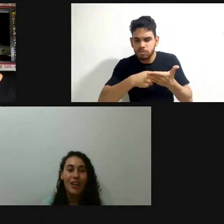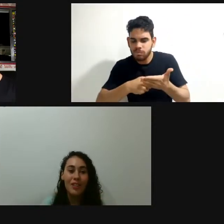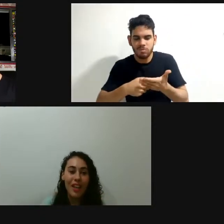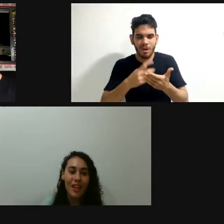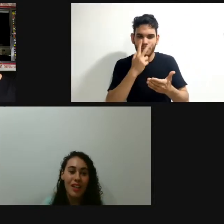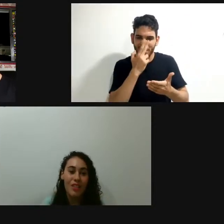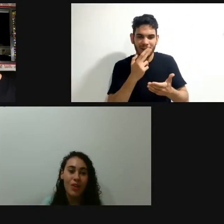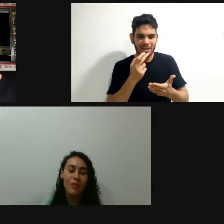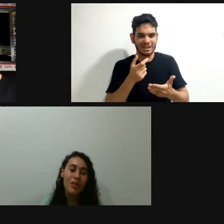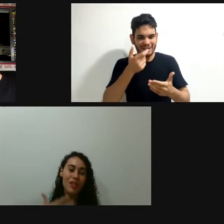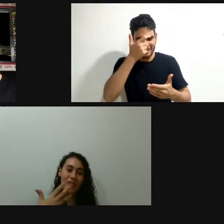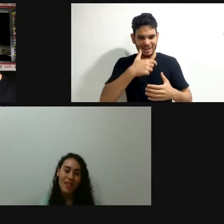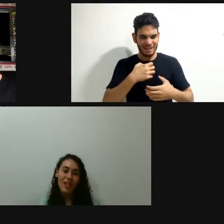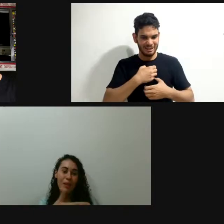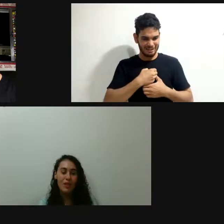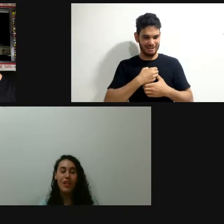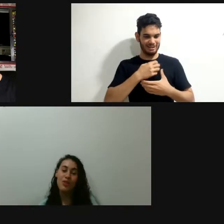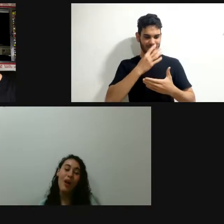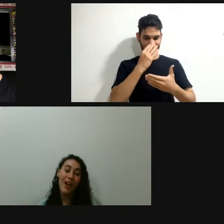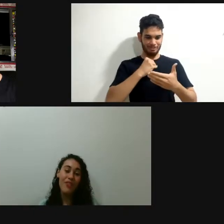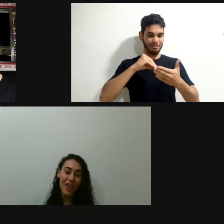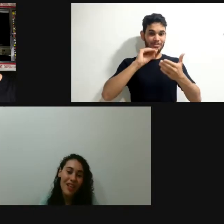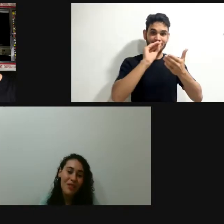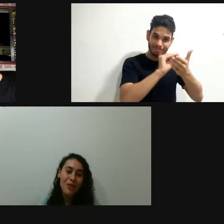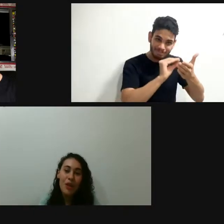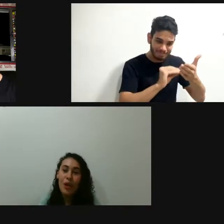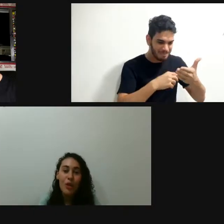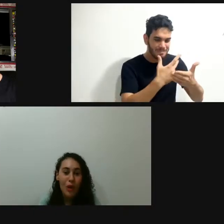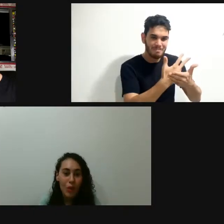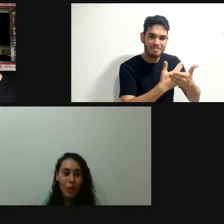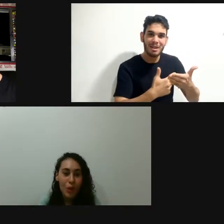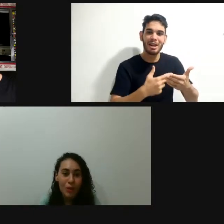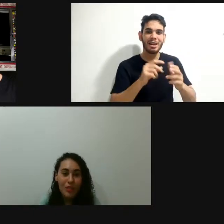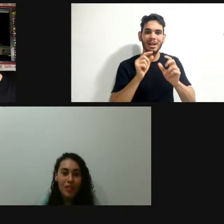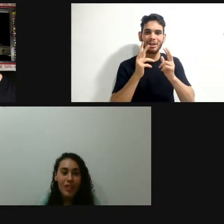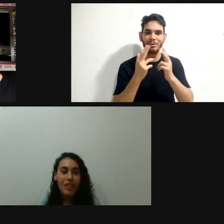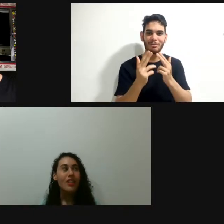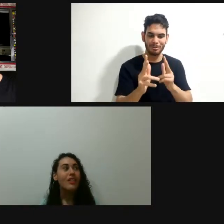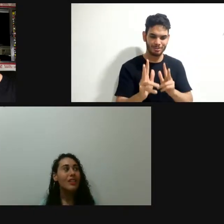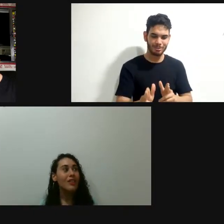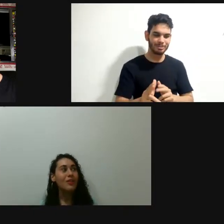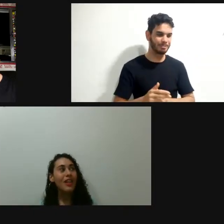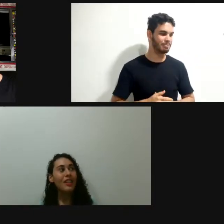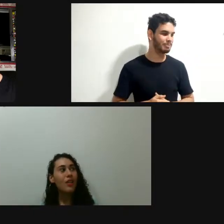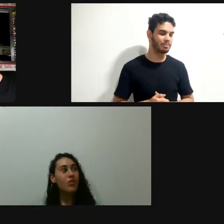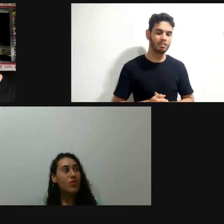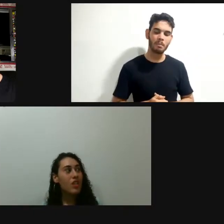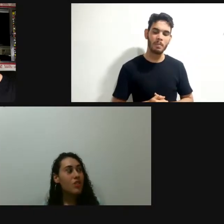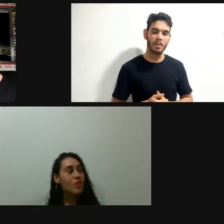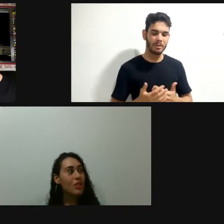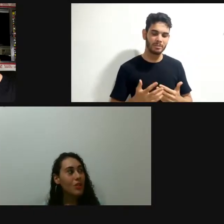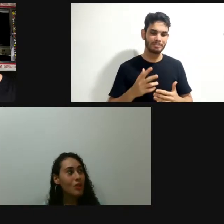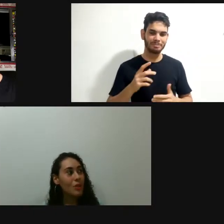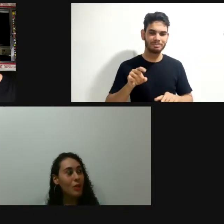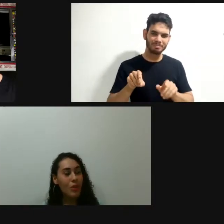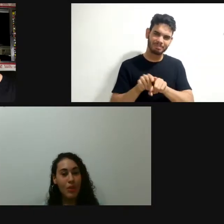colocando naquela história, e muitas vezes aquele personagem é um reflexo do autor. Tanto é que tem um